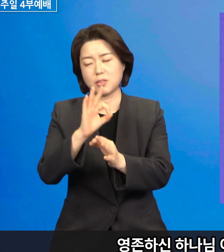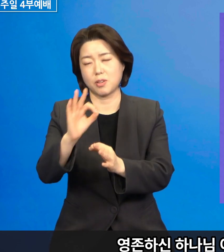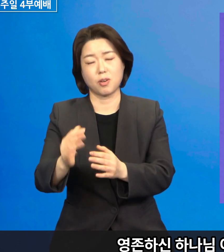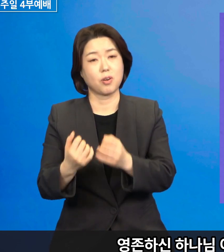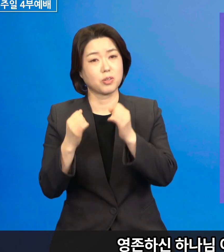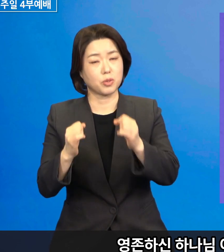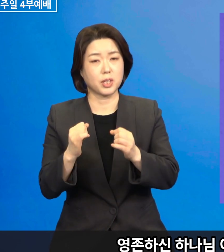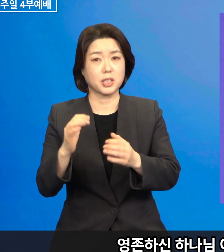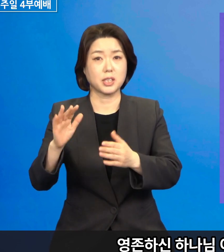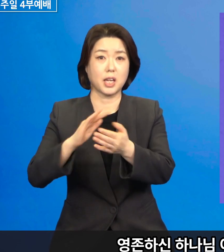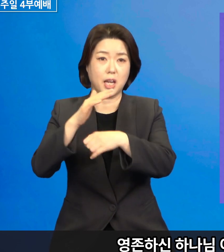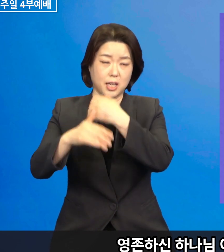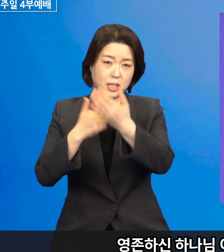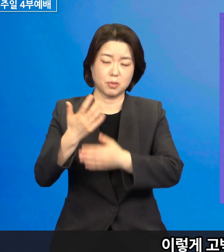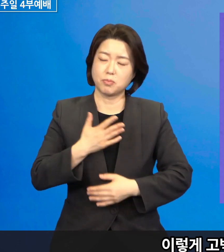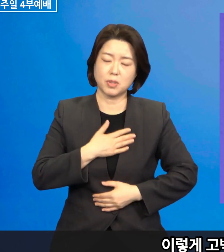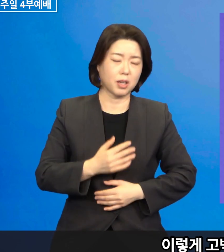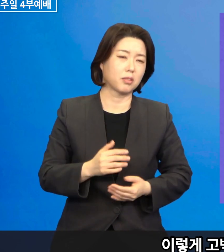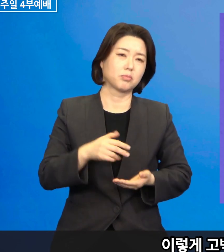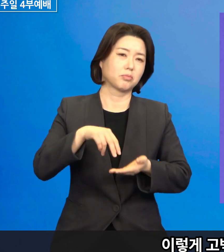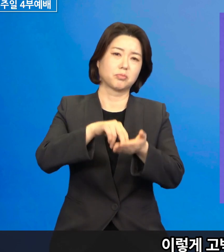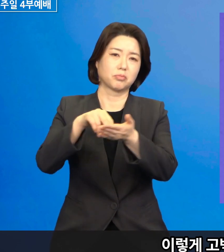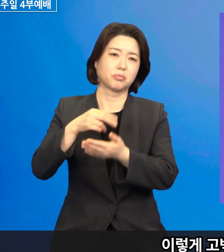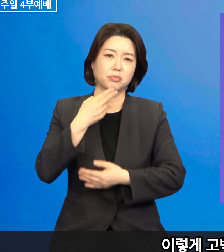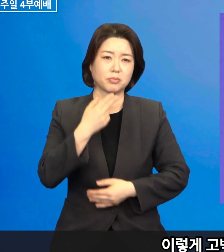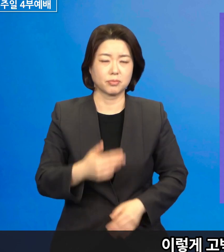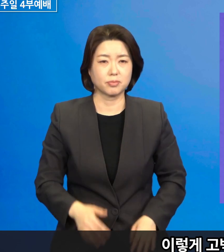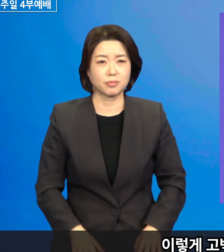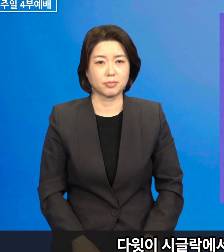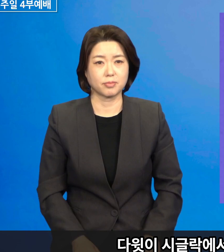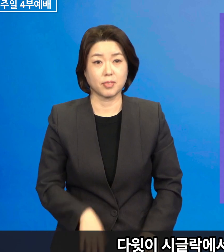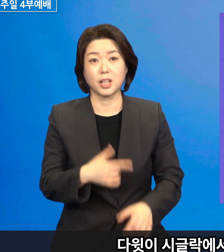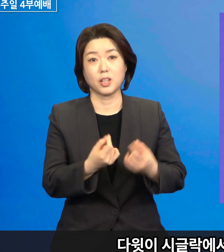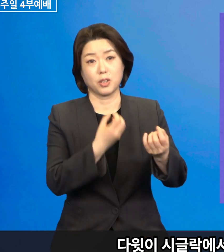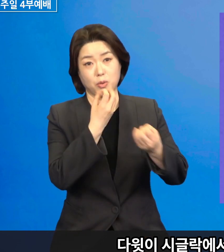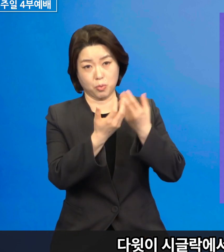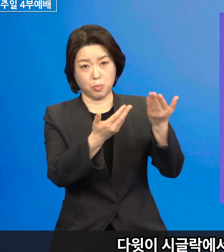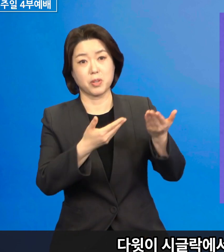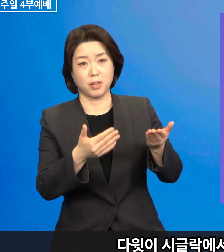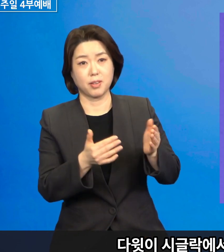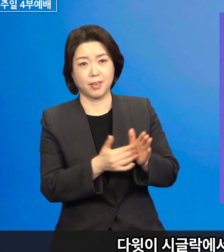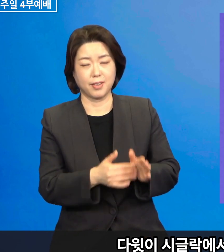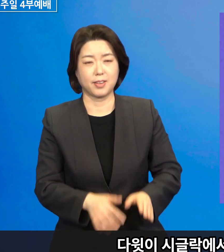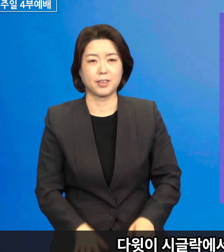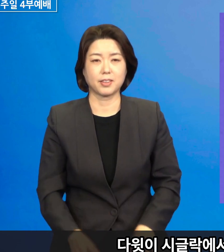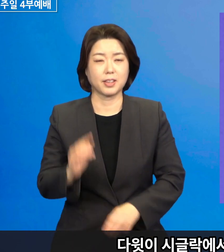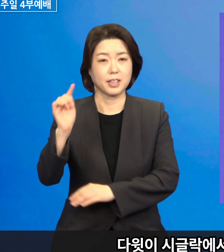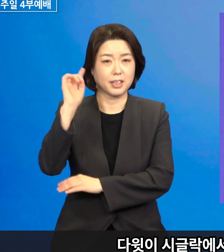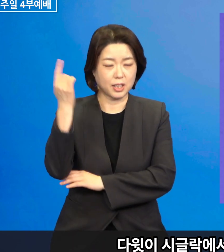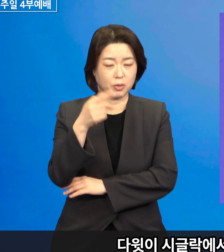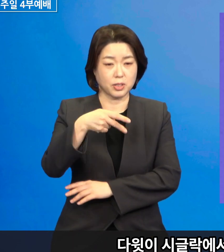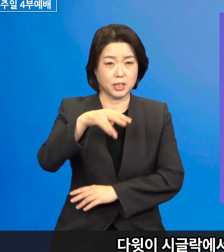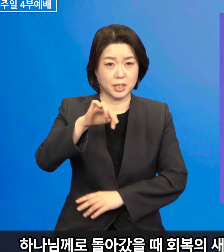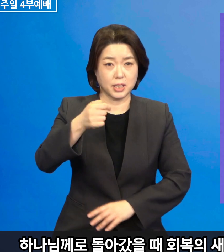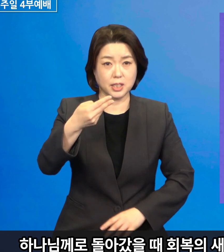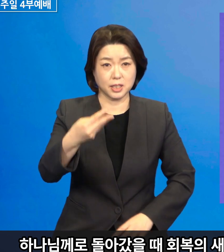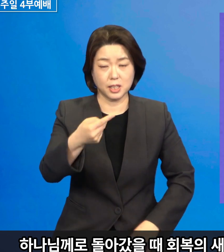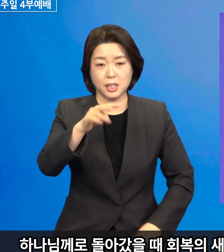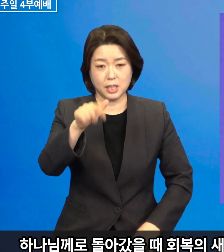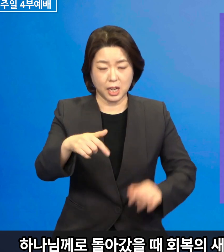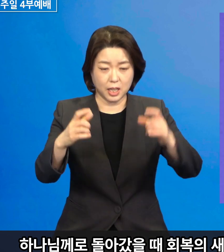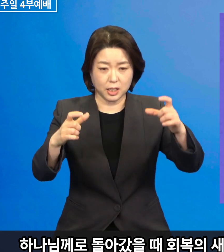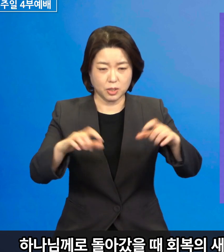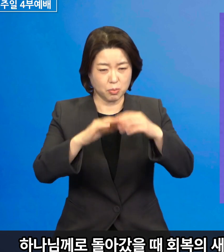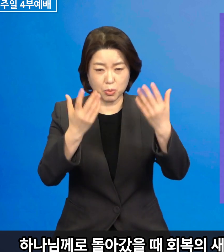이제 외롭지 않습니다. 이렇게 고백을 하셨어요. 다윗이 시글락에서 모든 것을 잃었지만